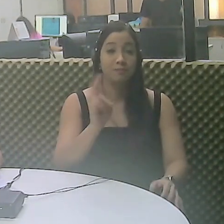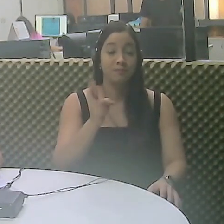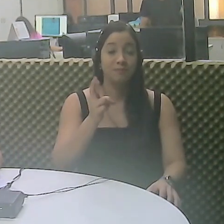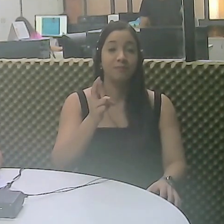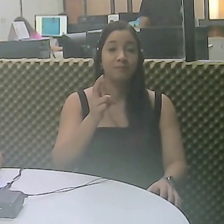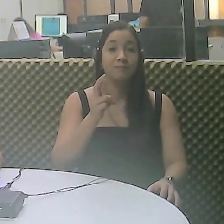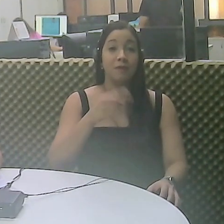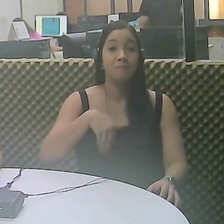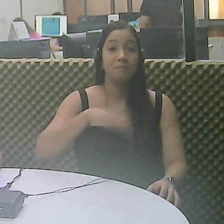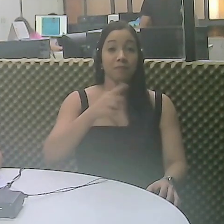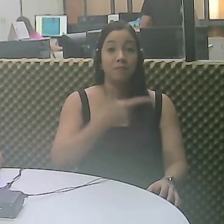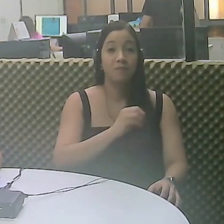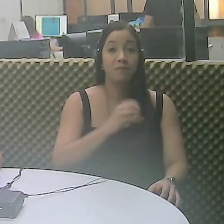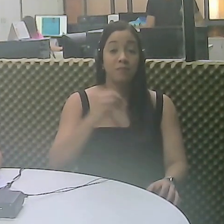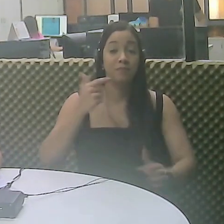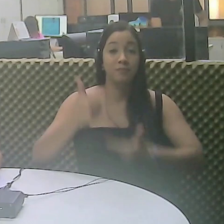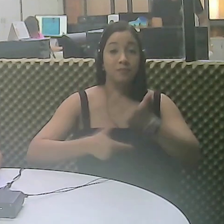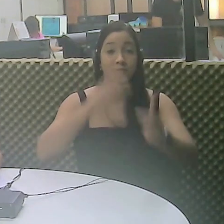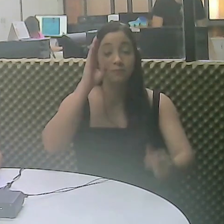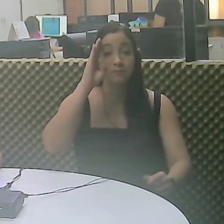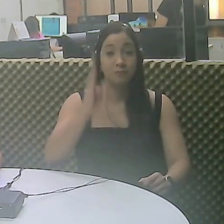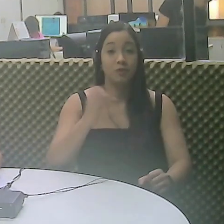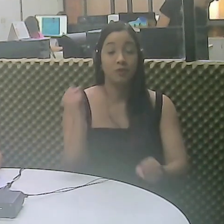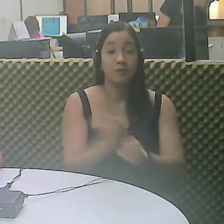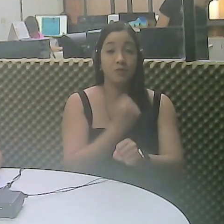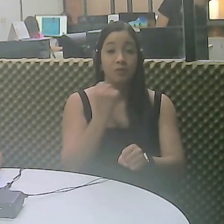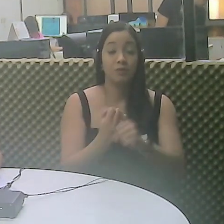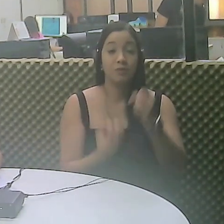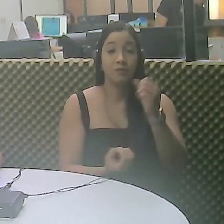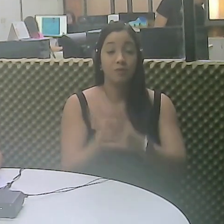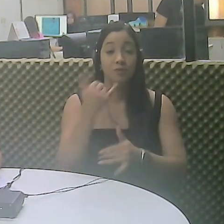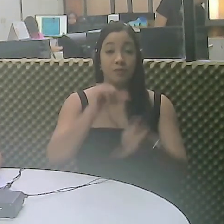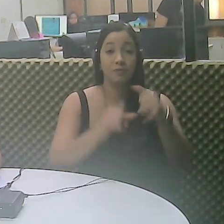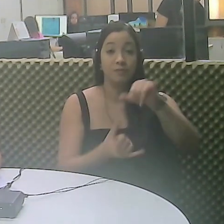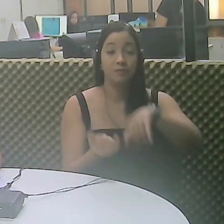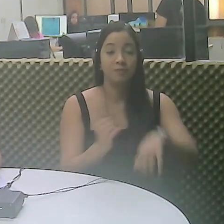com geração de mais de 200 empregos diretos na fabricação de insumos.